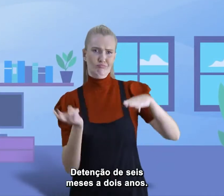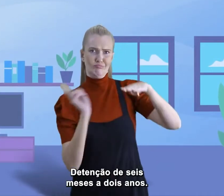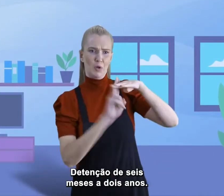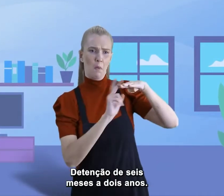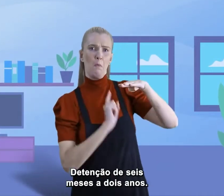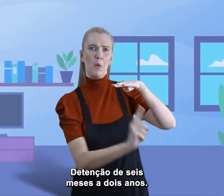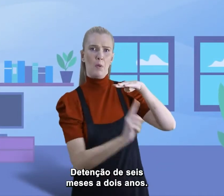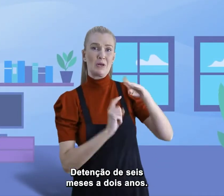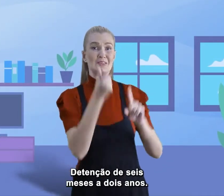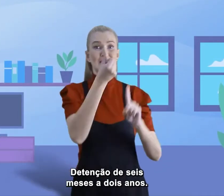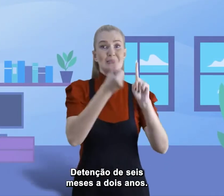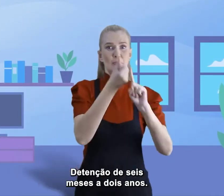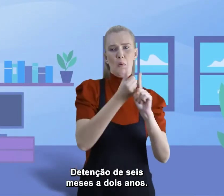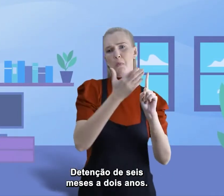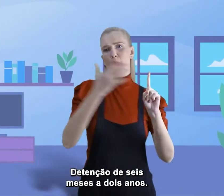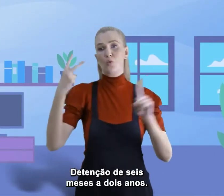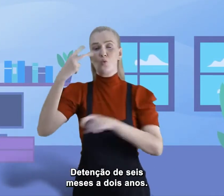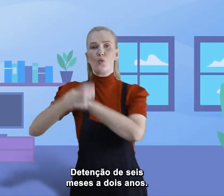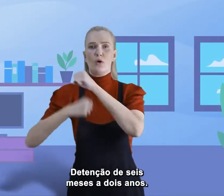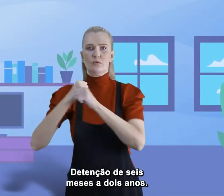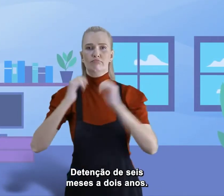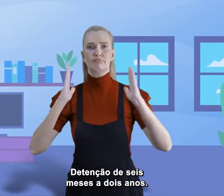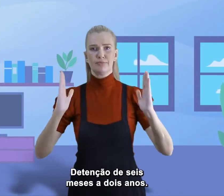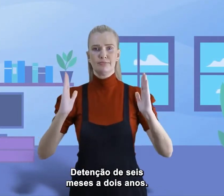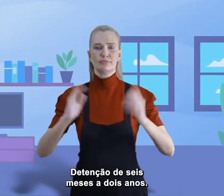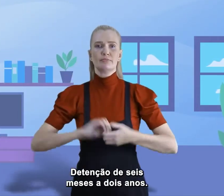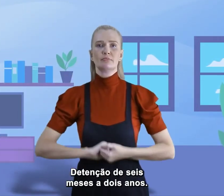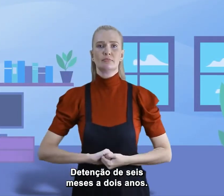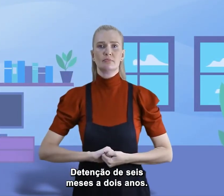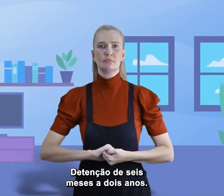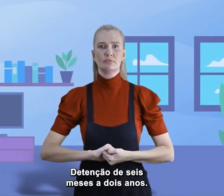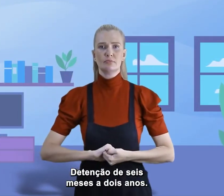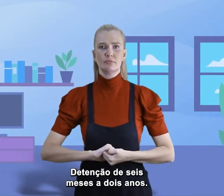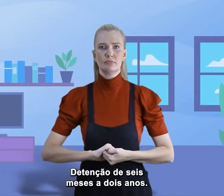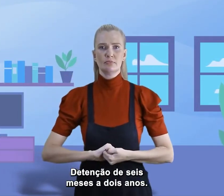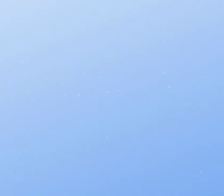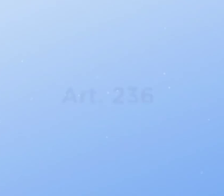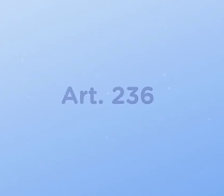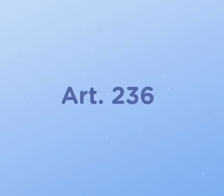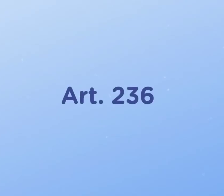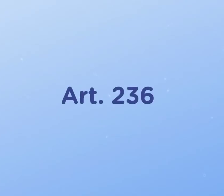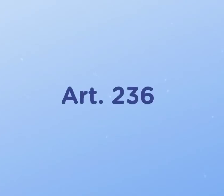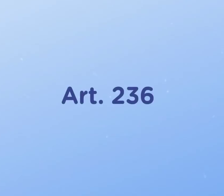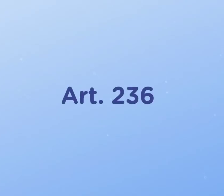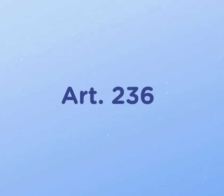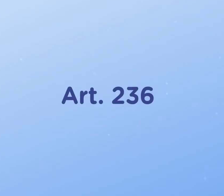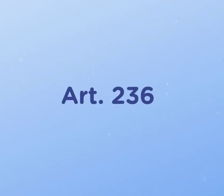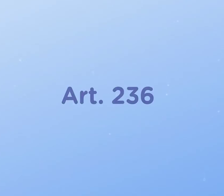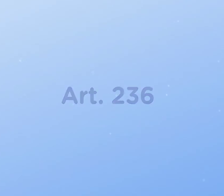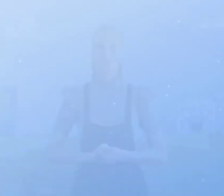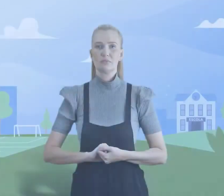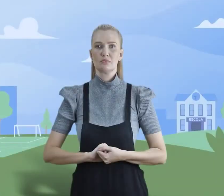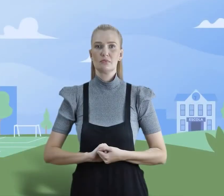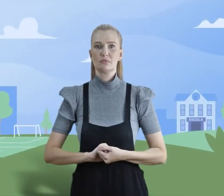detenção de 6 meses a 2 anos. Artigo 236.